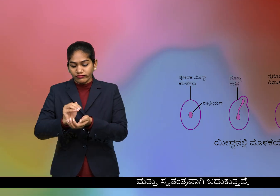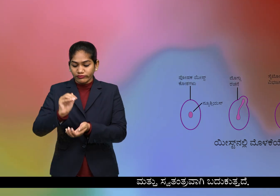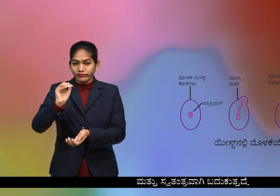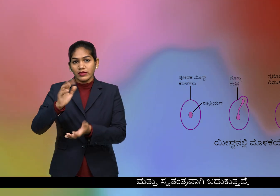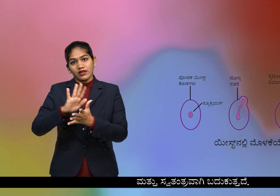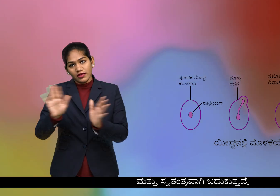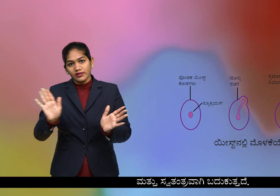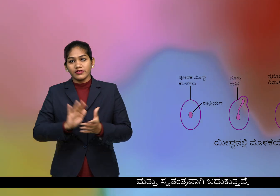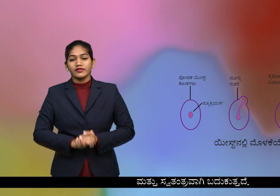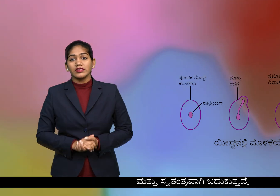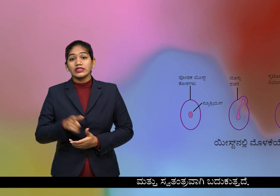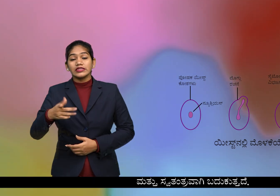ಮತ್ತು ಸ್ವತಂತ್ರವಾಗಿ ಬದುಕುತ್ತದೆ.